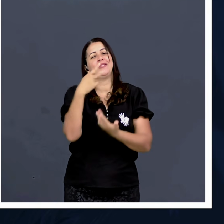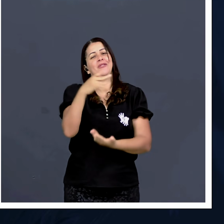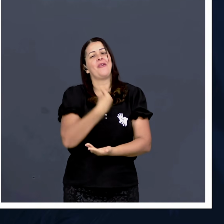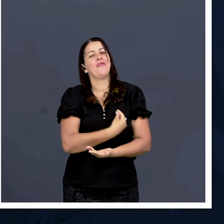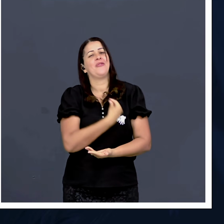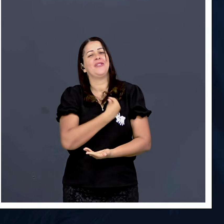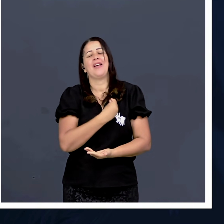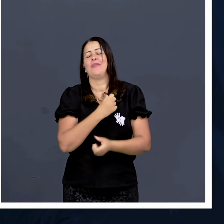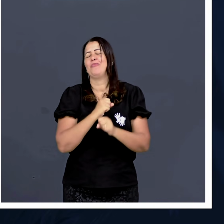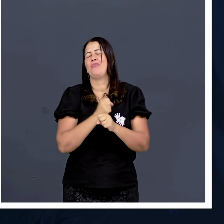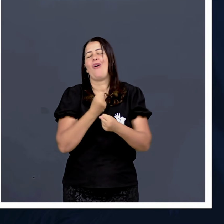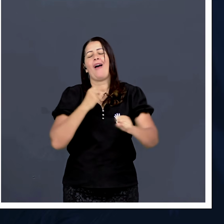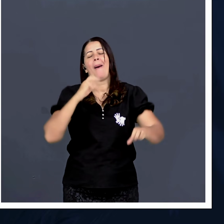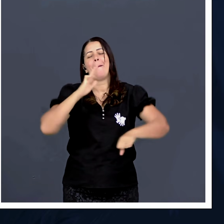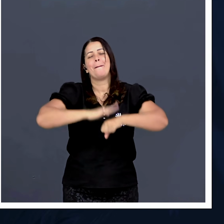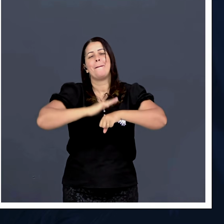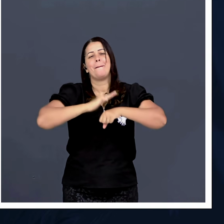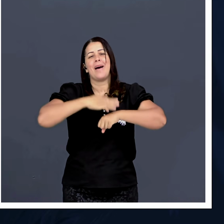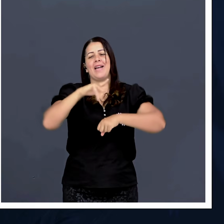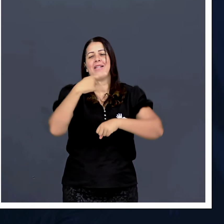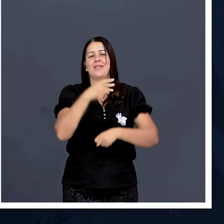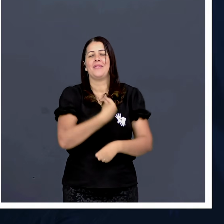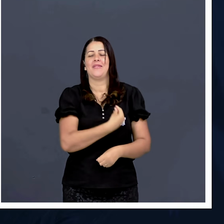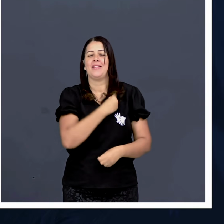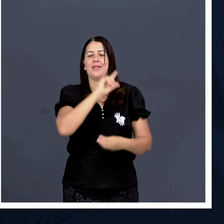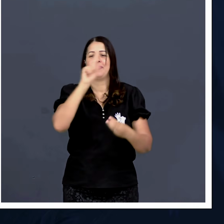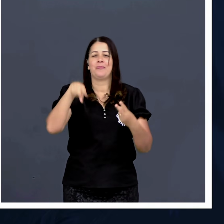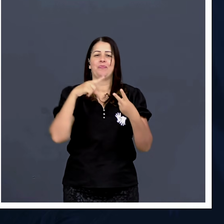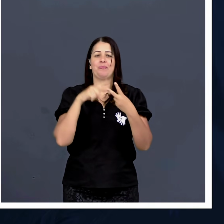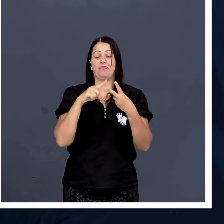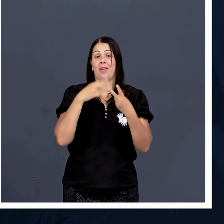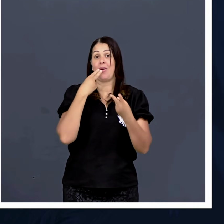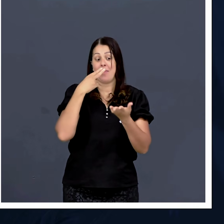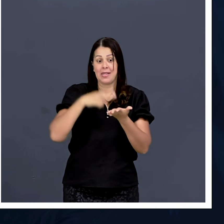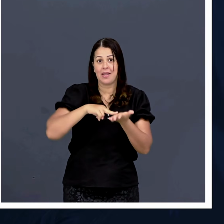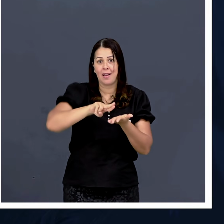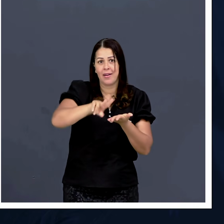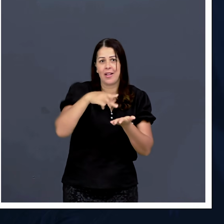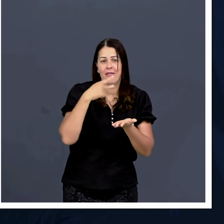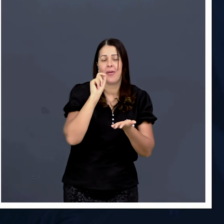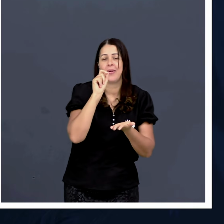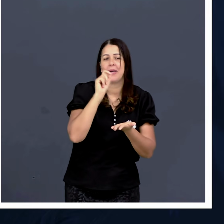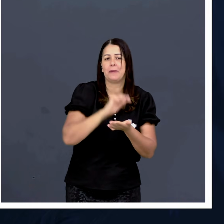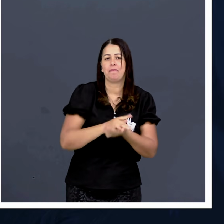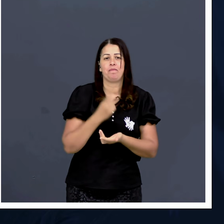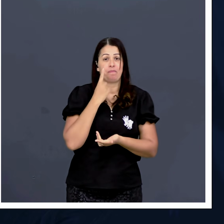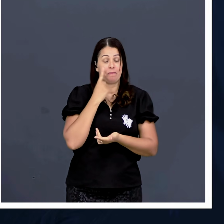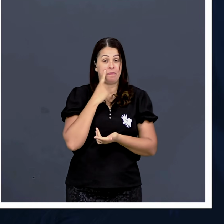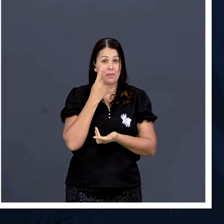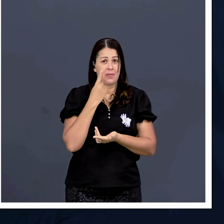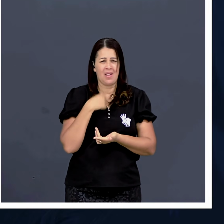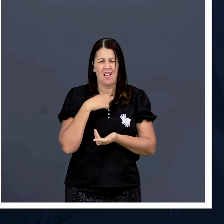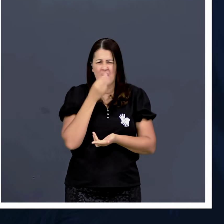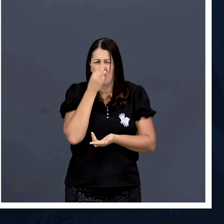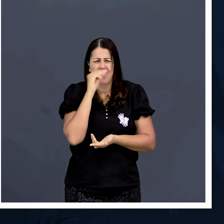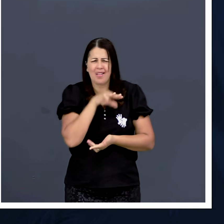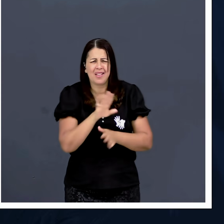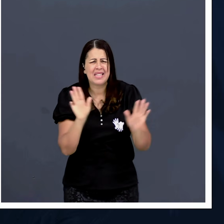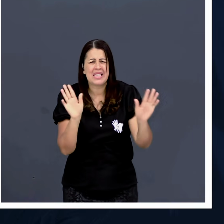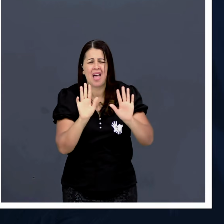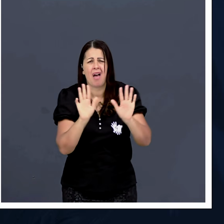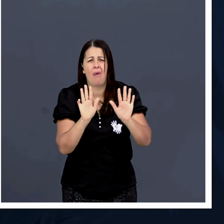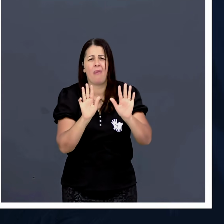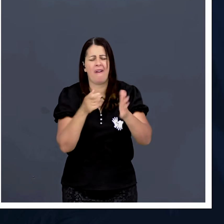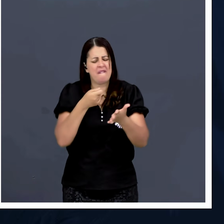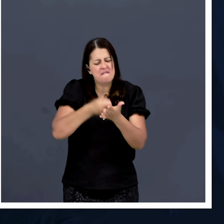Abundantemente mais, eu declaro sobre a sua vida. O segundo princípio sobre essa carta, ele diz, olha, não desista,